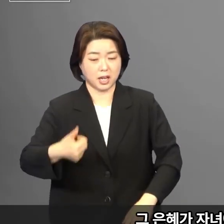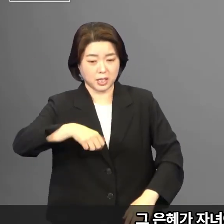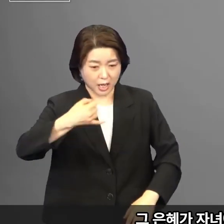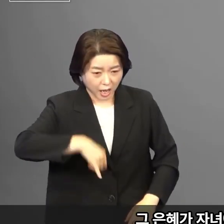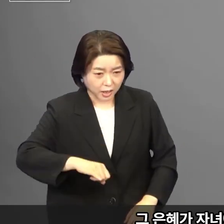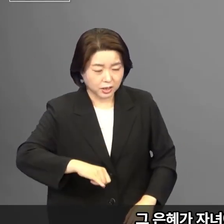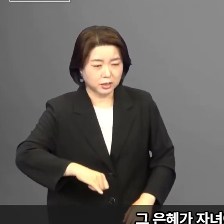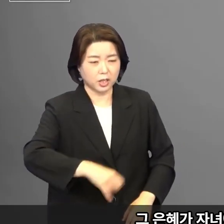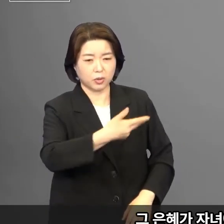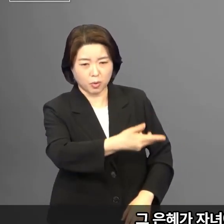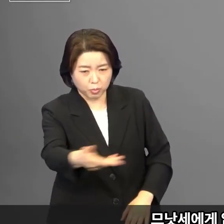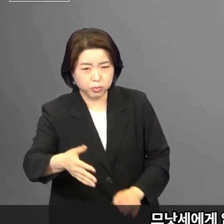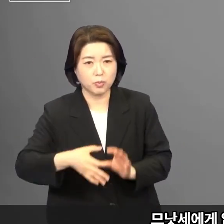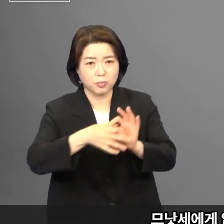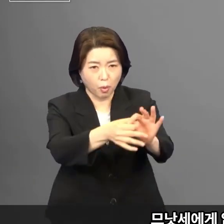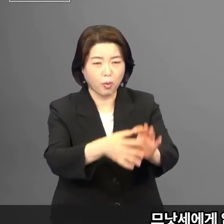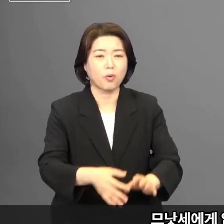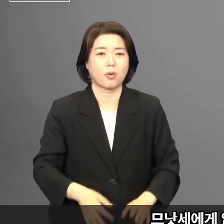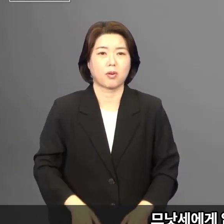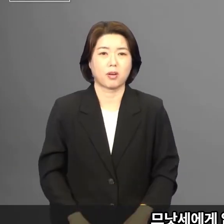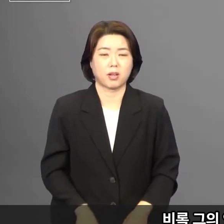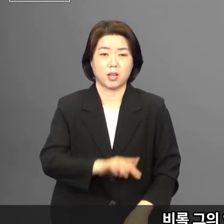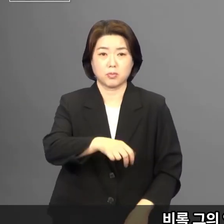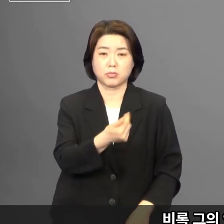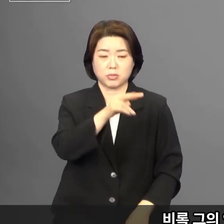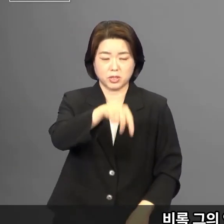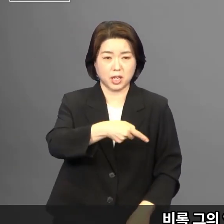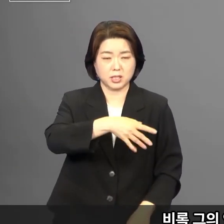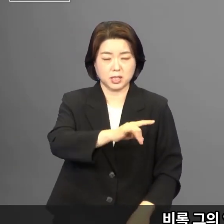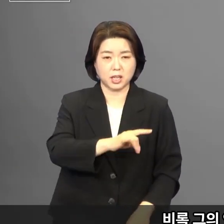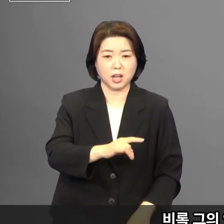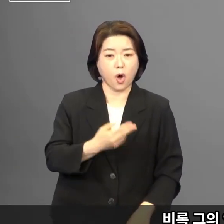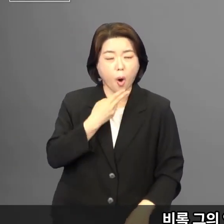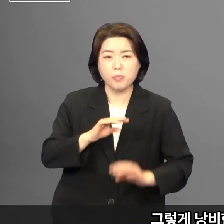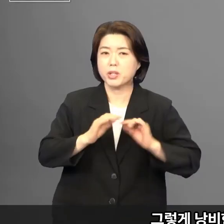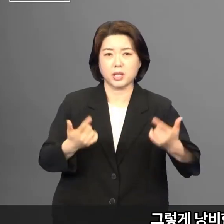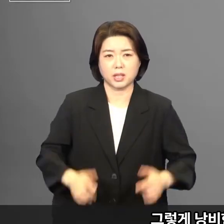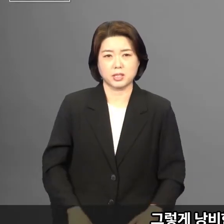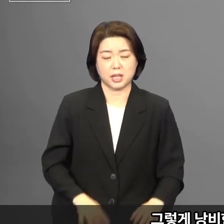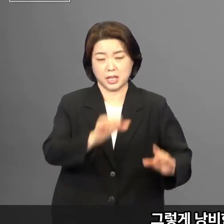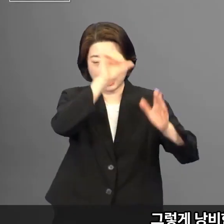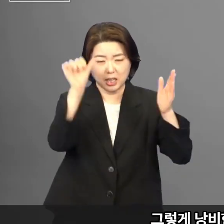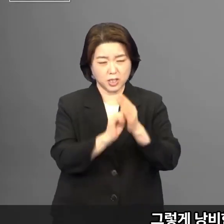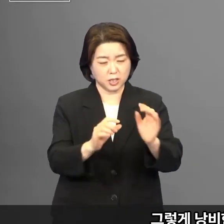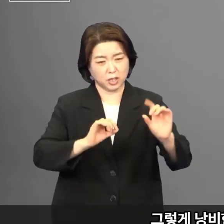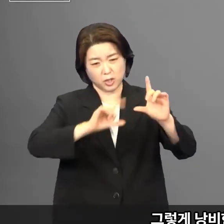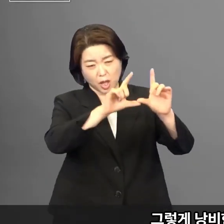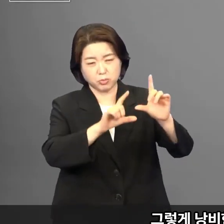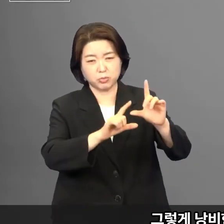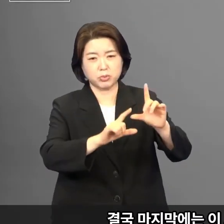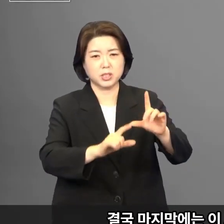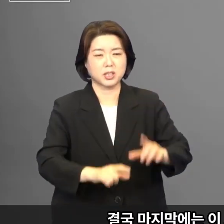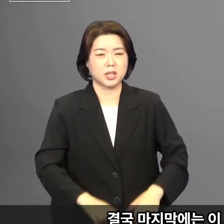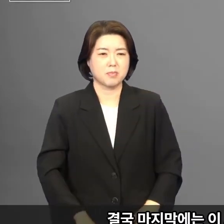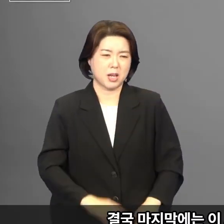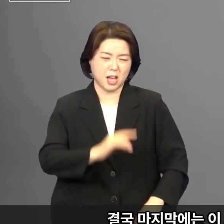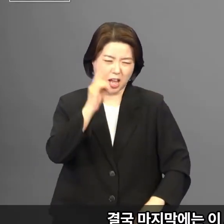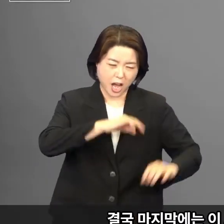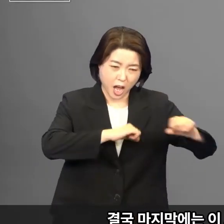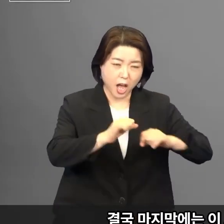자녀에게도 흘러간 거예요. 므낫세에게 없었던 게 아니에요. 비록 그의 인생 많은 부분이 그렇게 낭비한 것처럼 보였지만